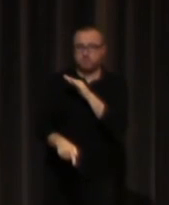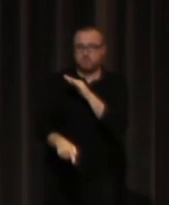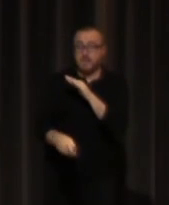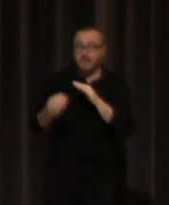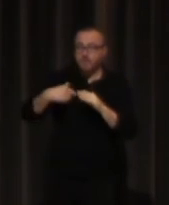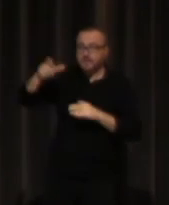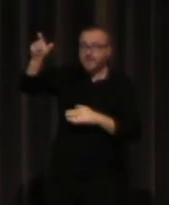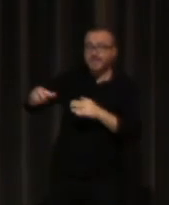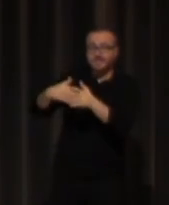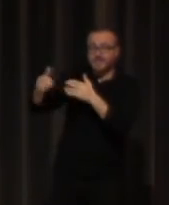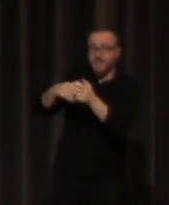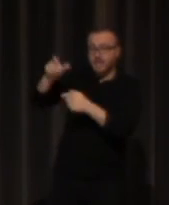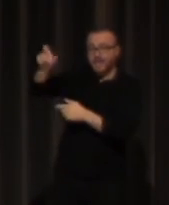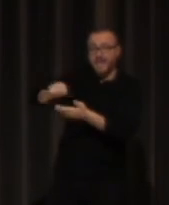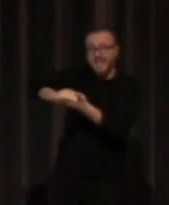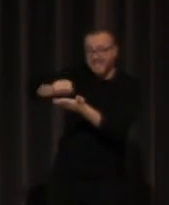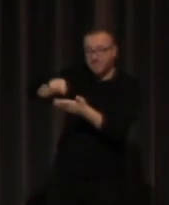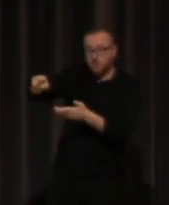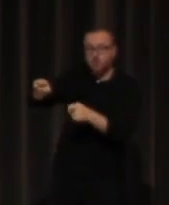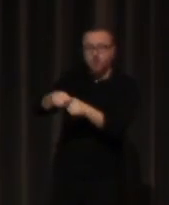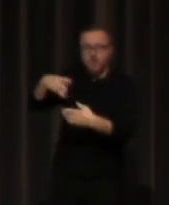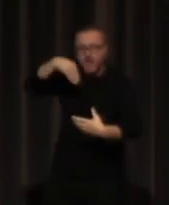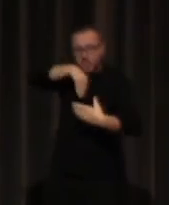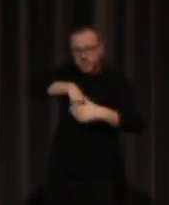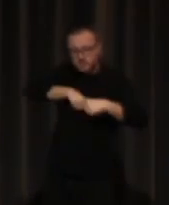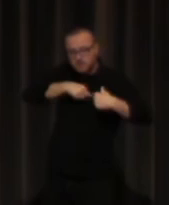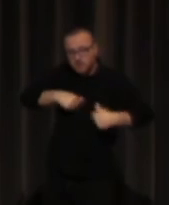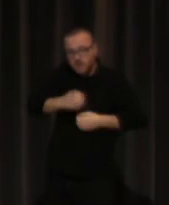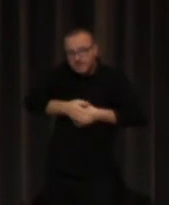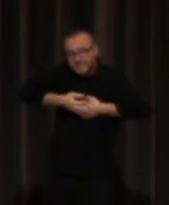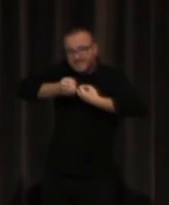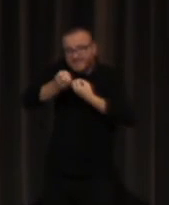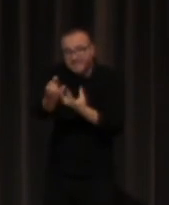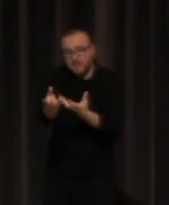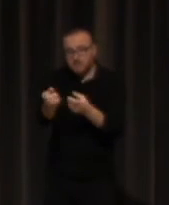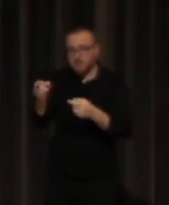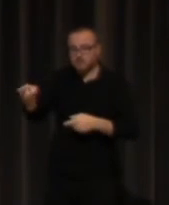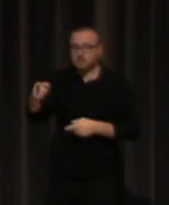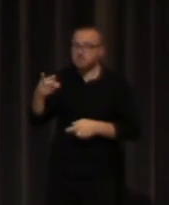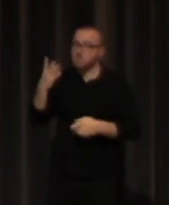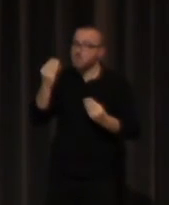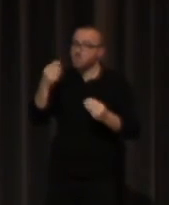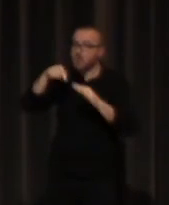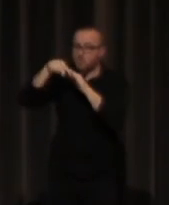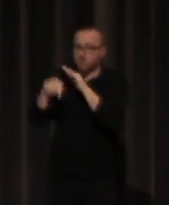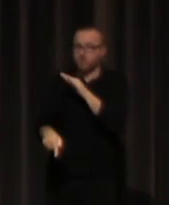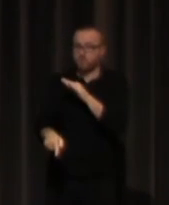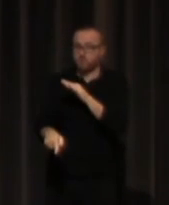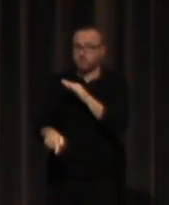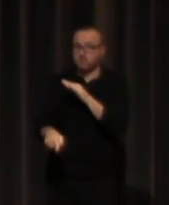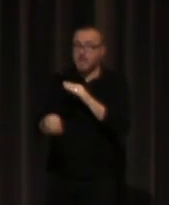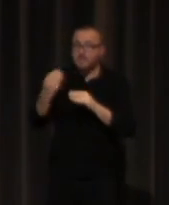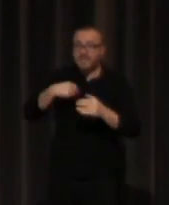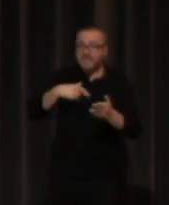al que més defineix a una persona, el que ens permet viure ampli, perquè podem arribar literalment